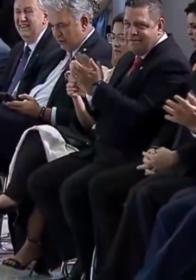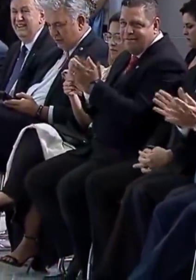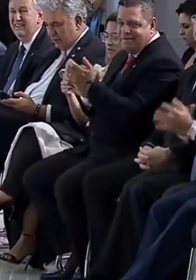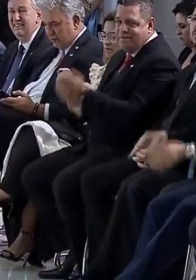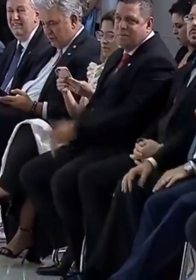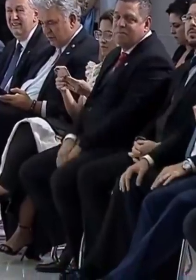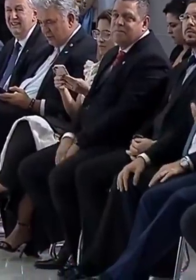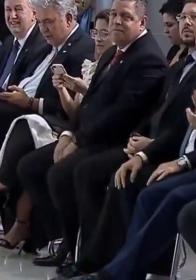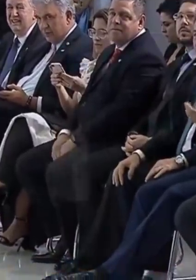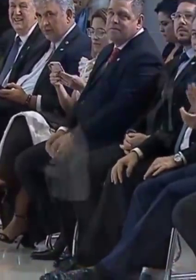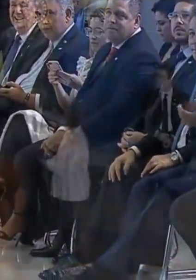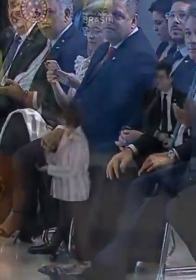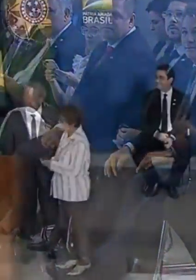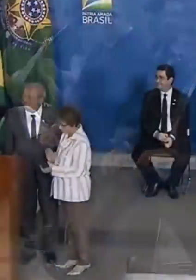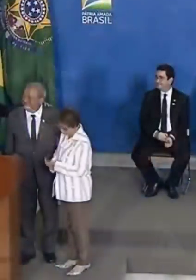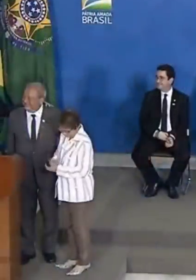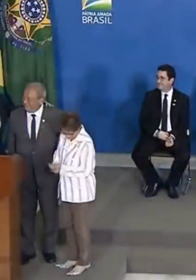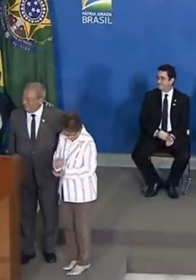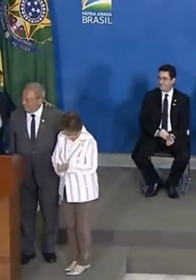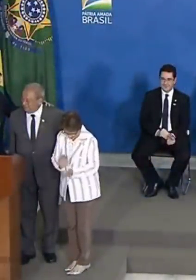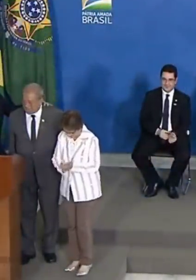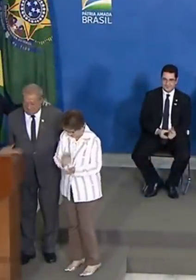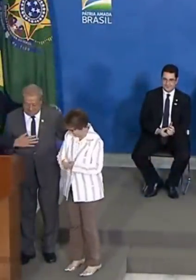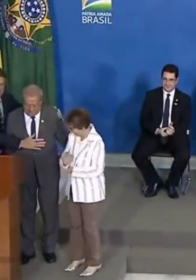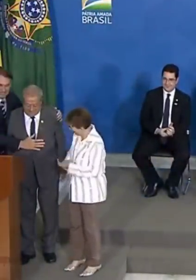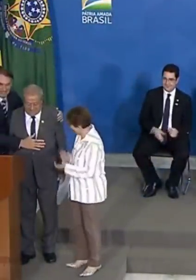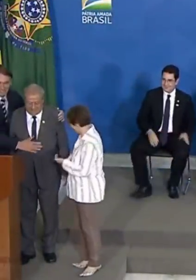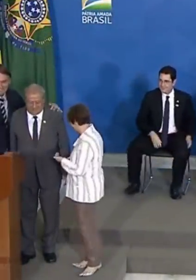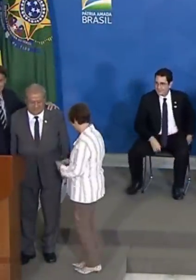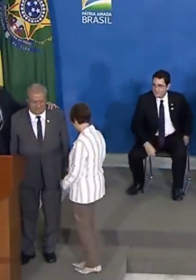Obrigado. Obrigado a todos e que Deus abençoe o Brasil. Parabéns.